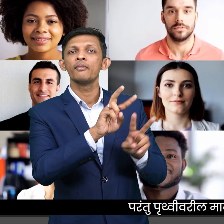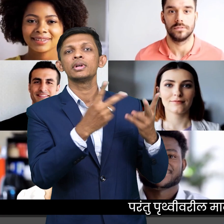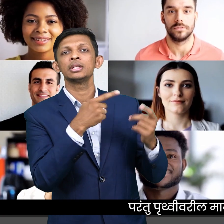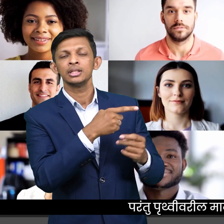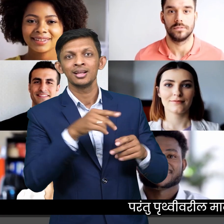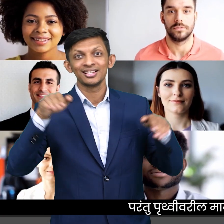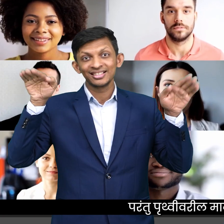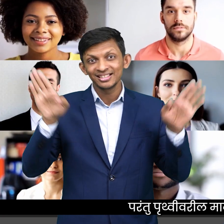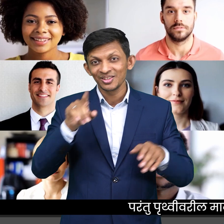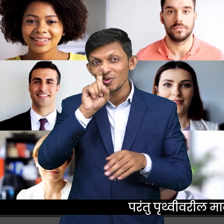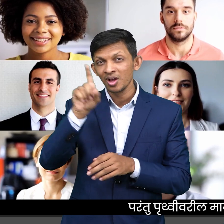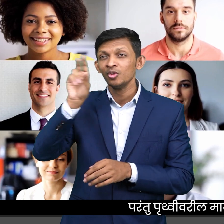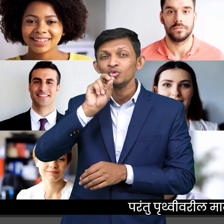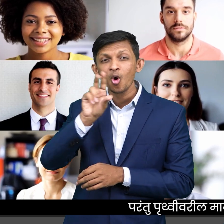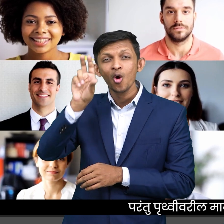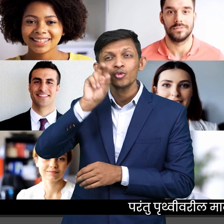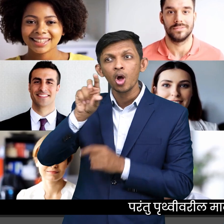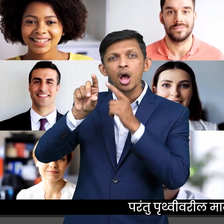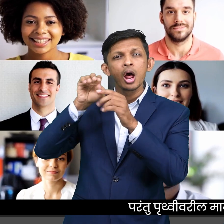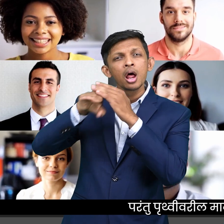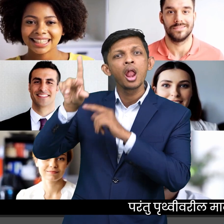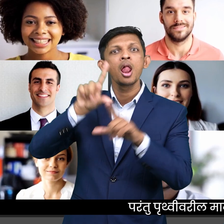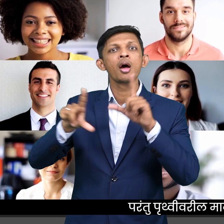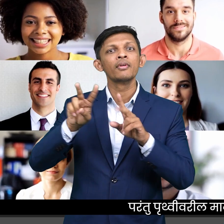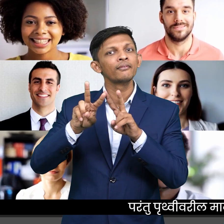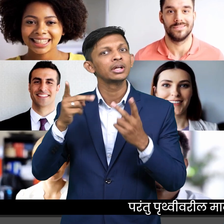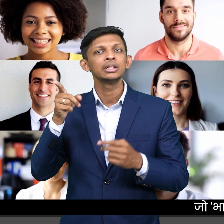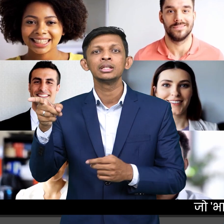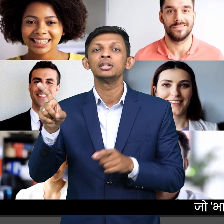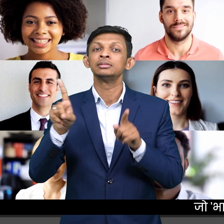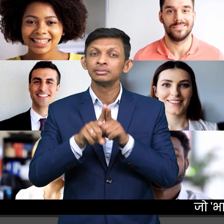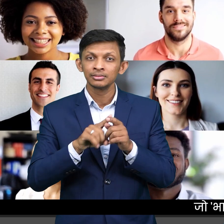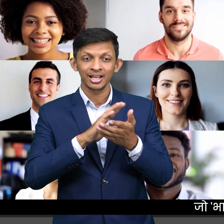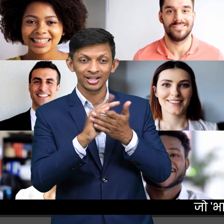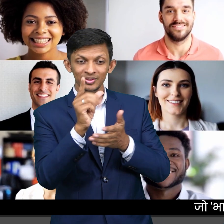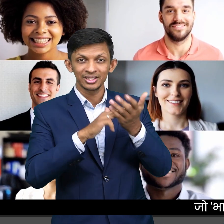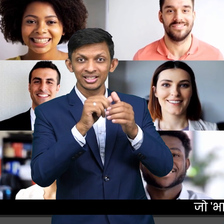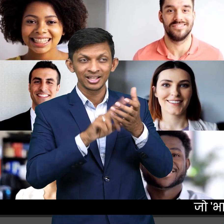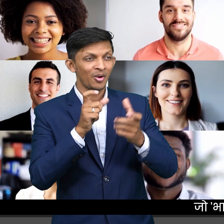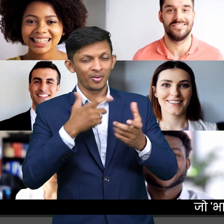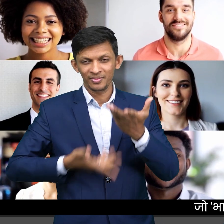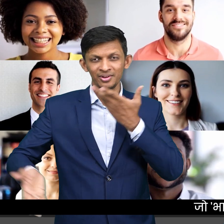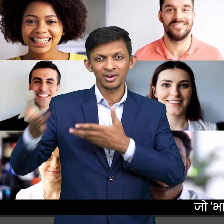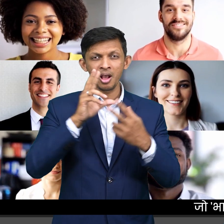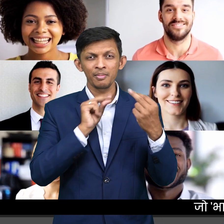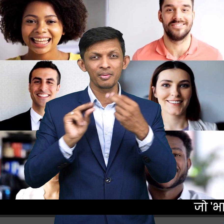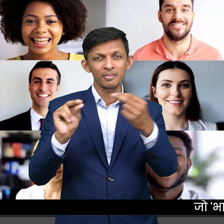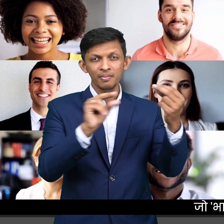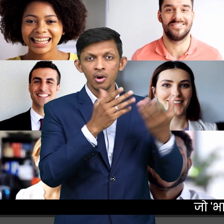परंतु पृथ्वीवरील मानव हा एकमेव प्राणी आहे जो भाषा बोलतो.